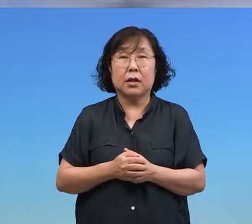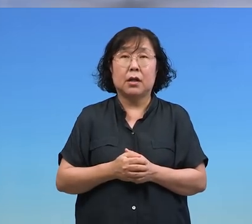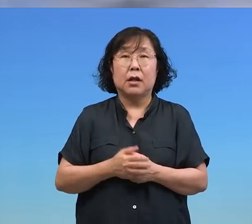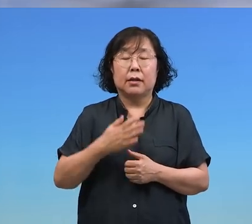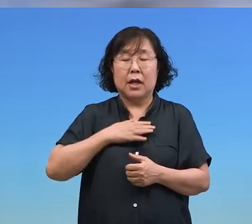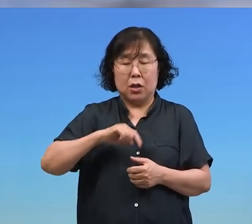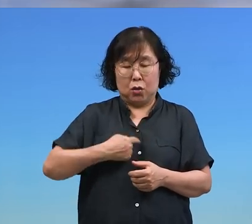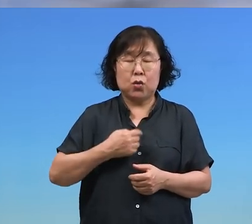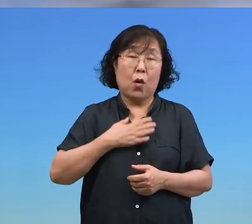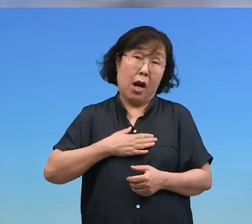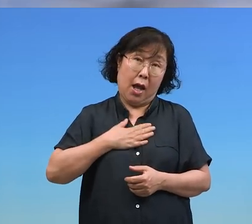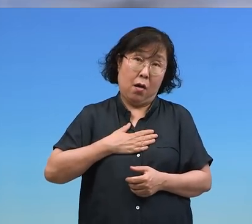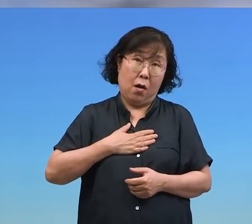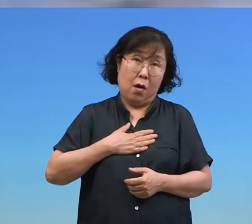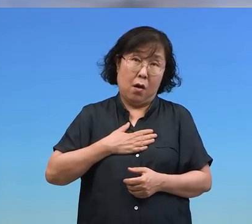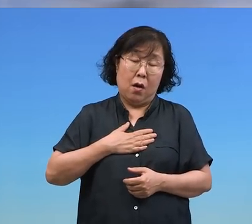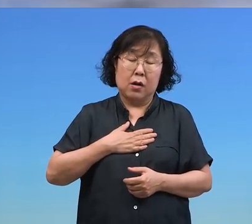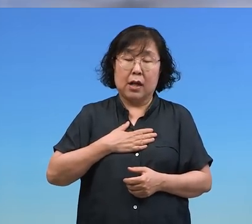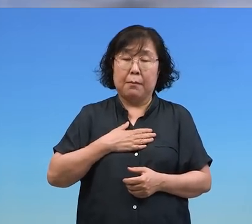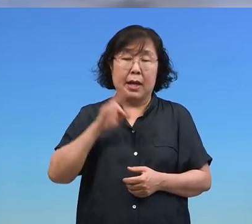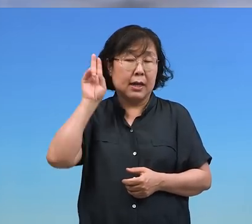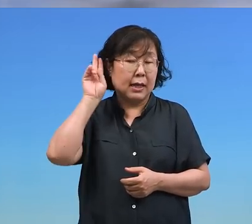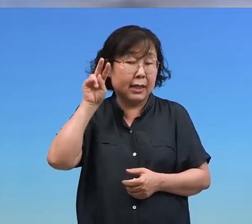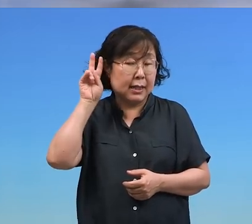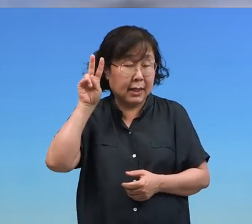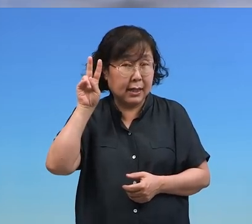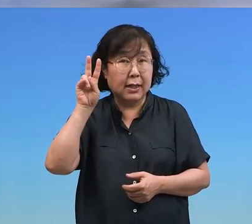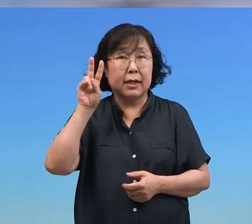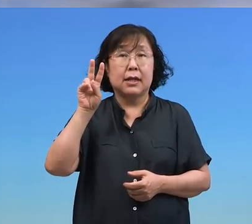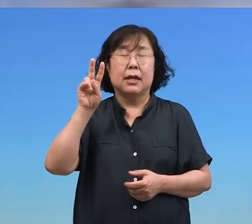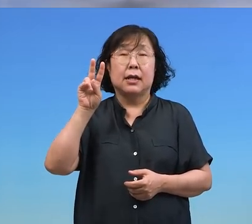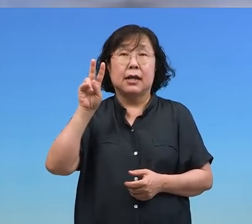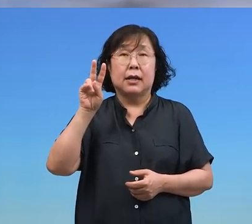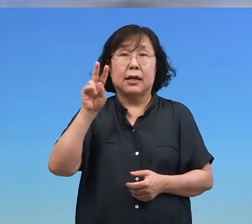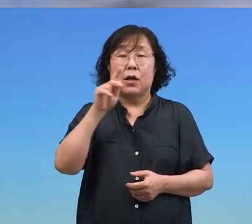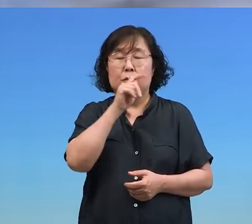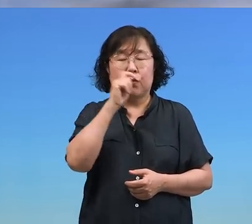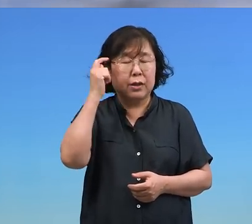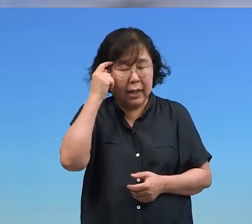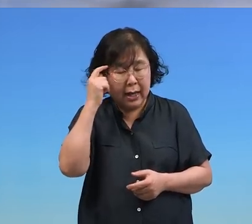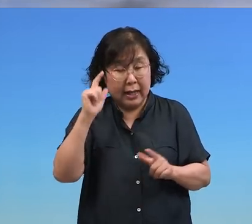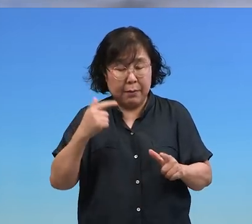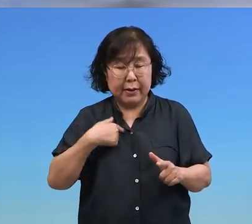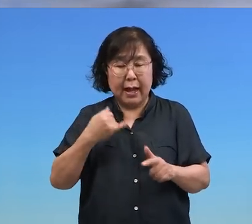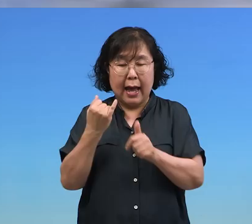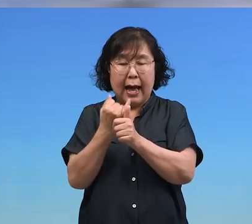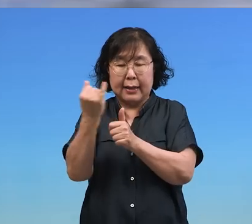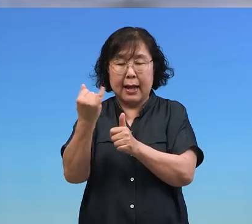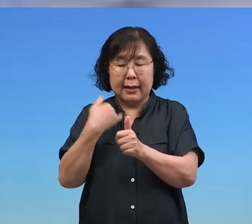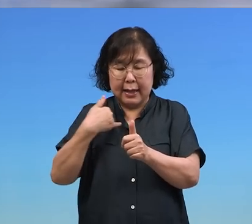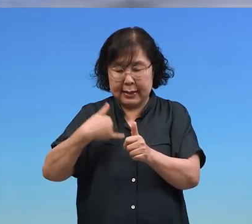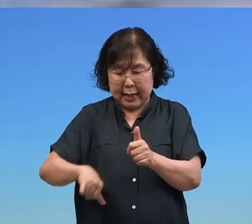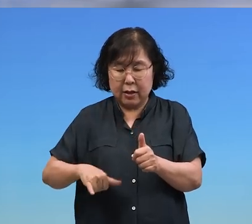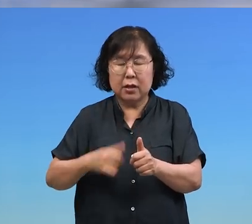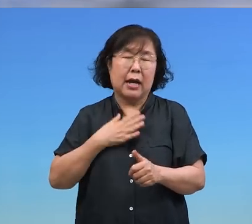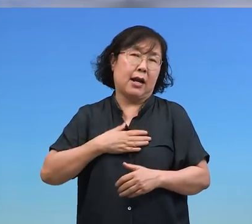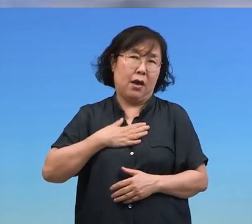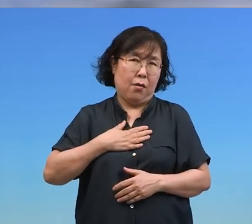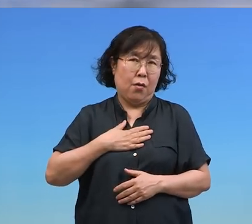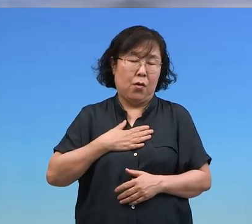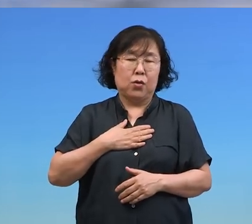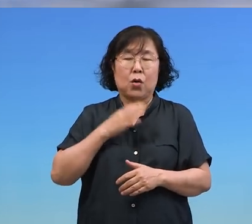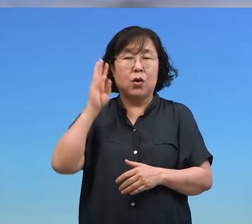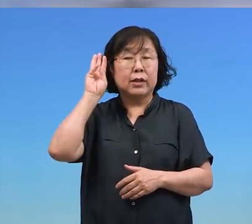사흘을 묵상 안 하면 우리 목사님 요새 설교 준비할 때 묵상 안 하고 하는 거라고 여러분이 다 알아요 이